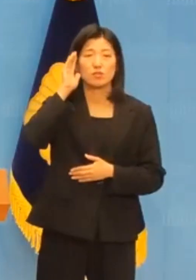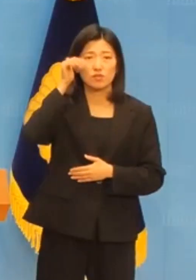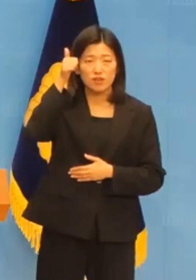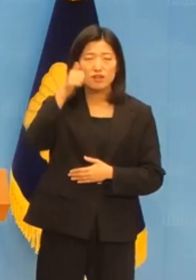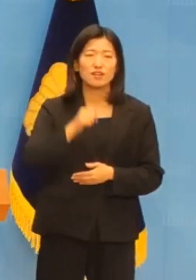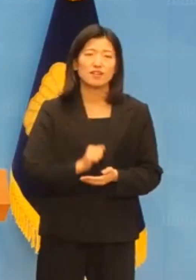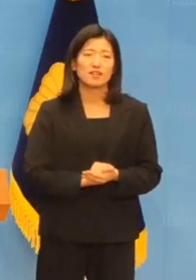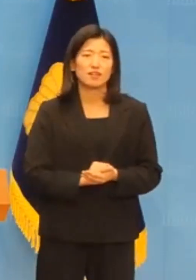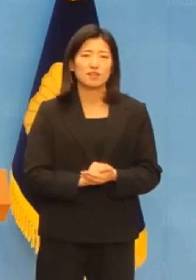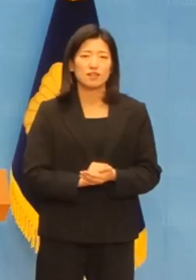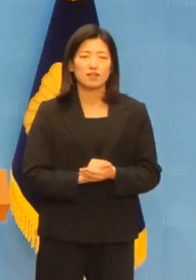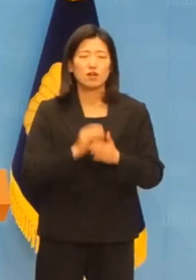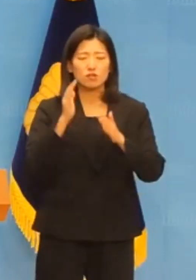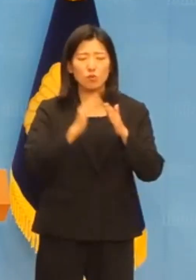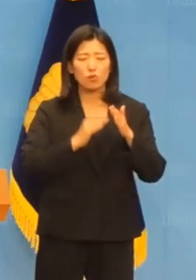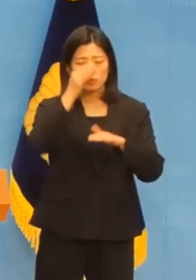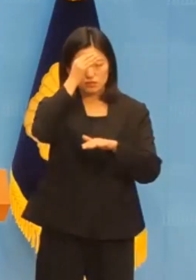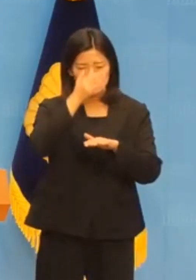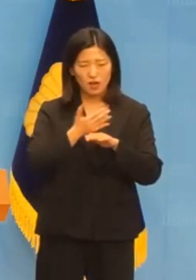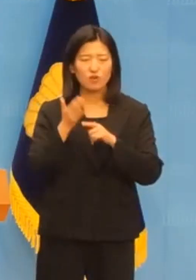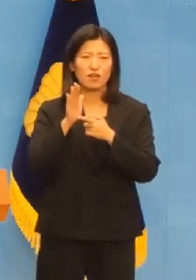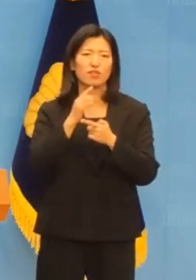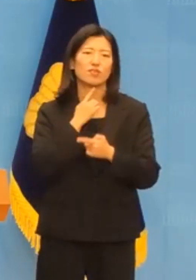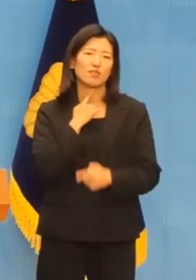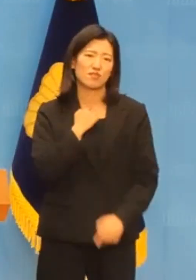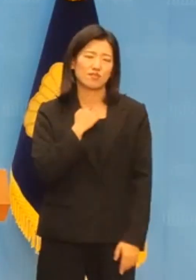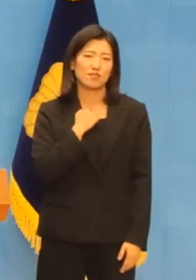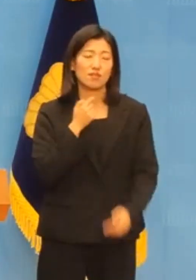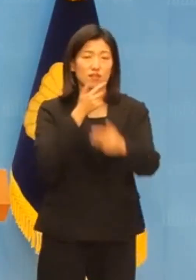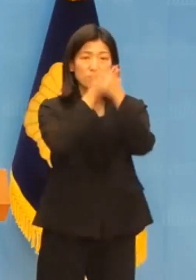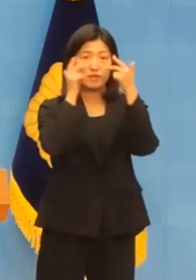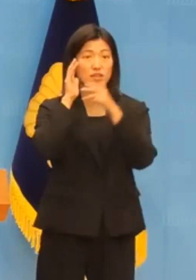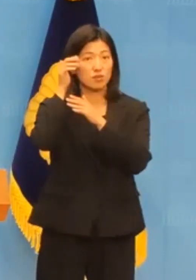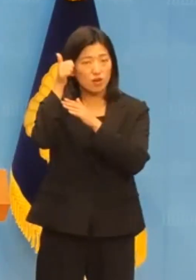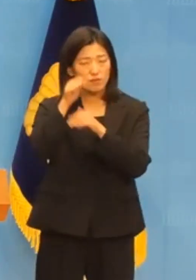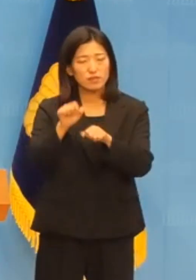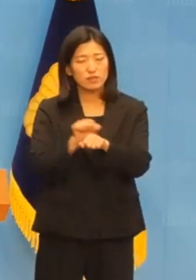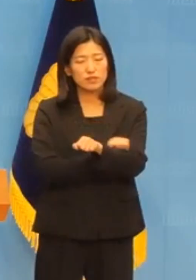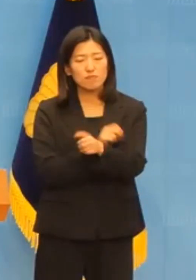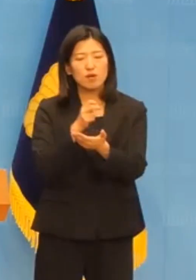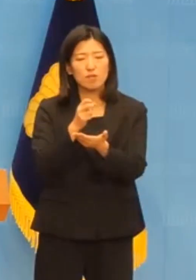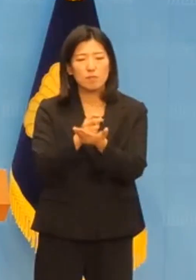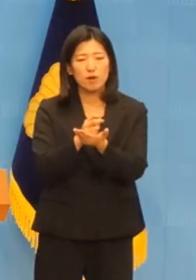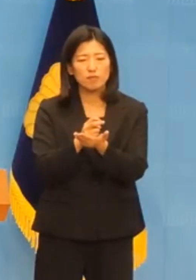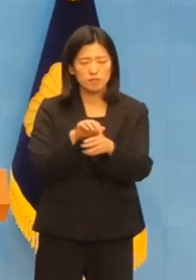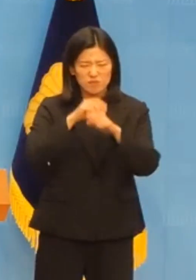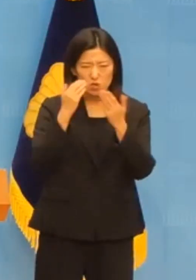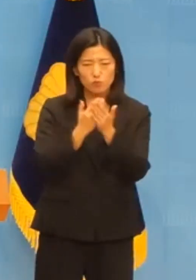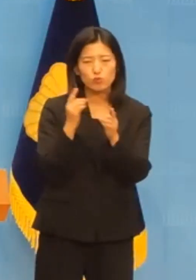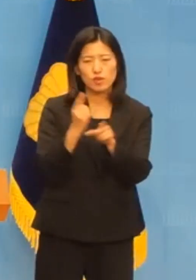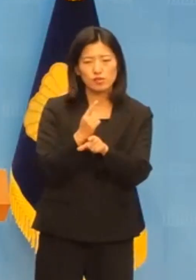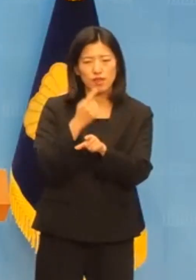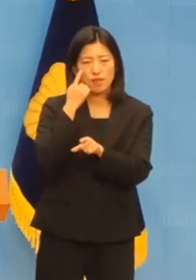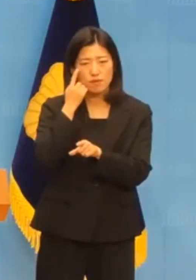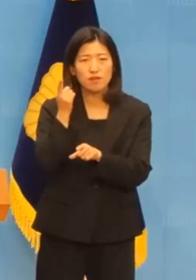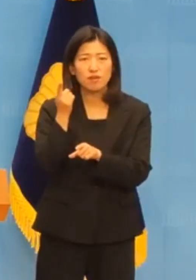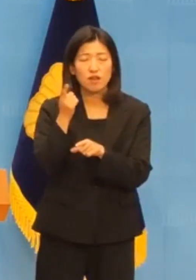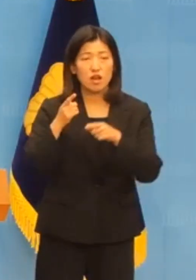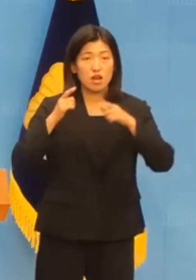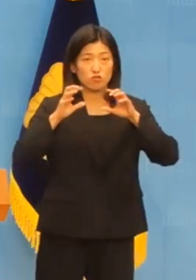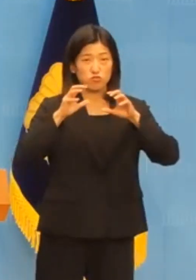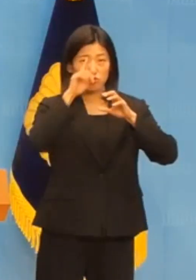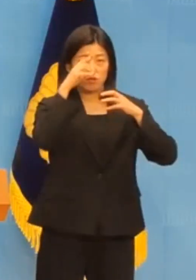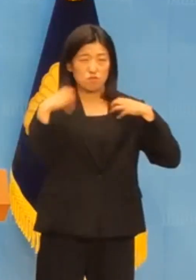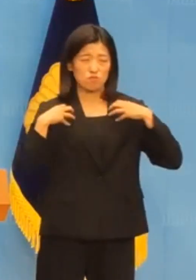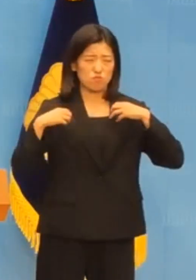첫 공식 사과, 문재인 정부의 특별법 전면 개정은 국가폭력의